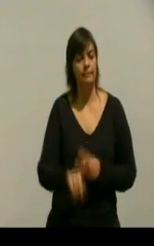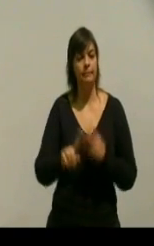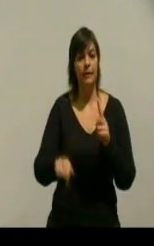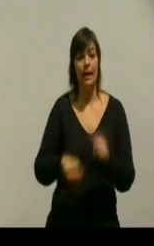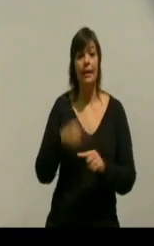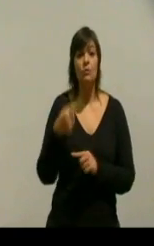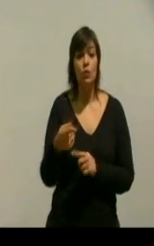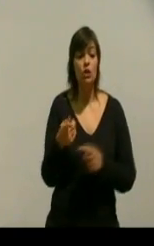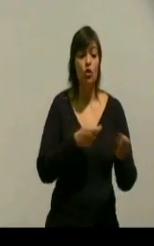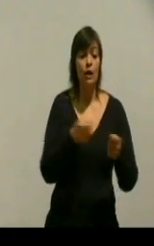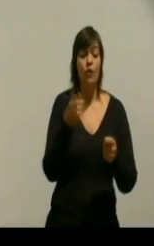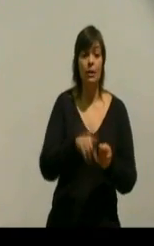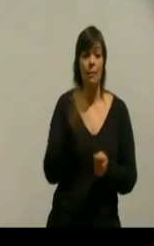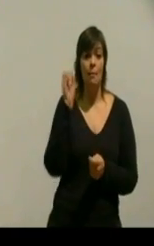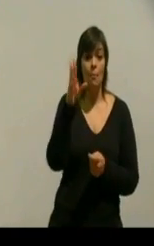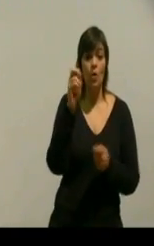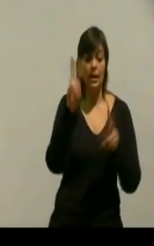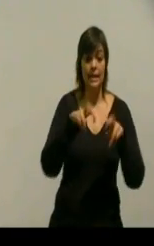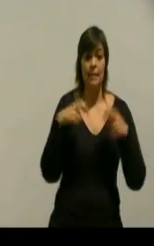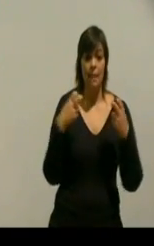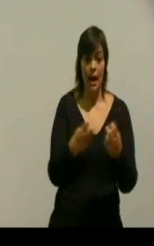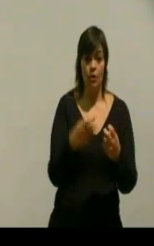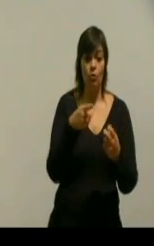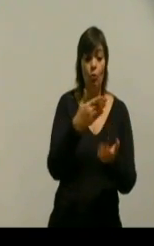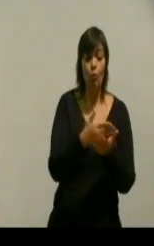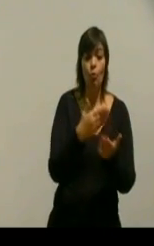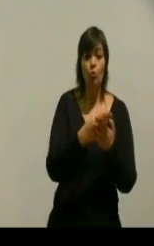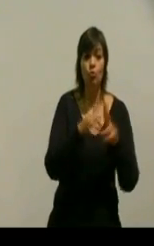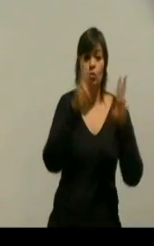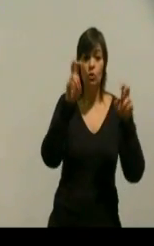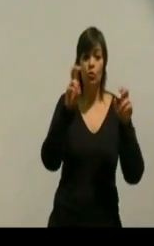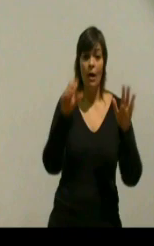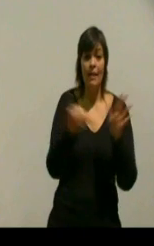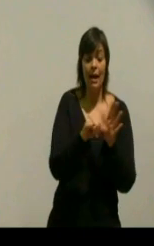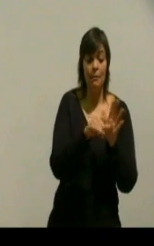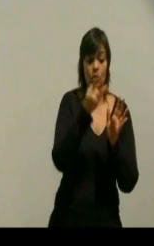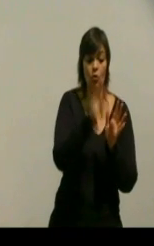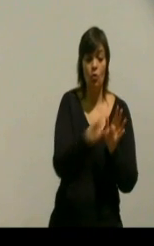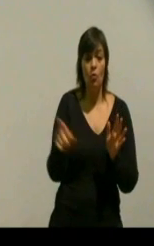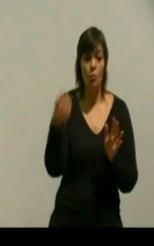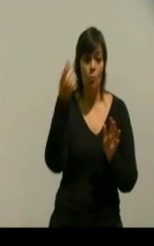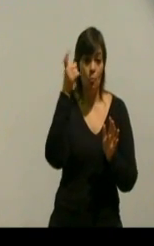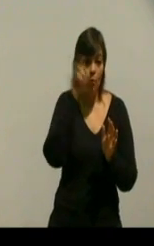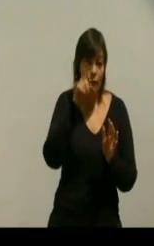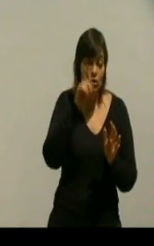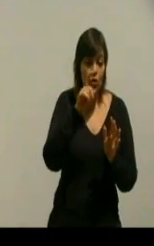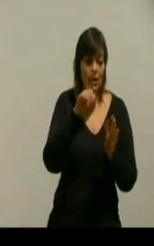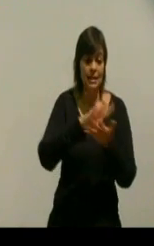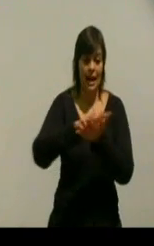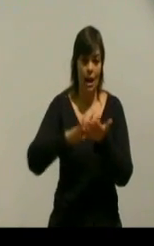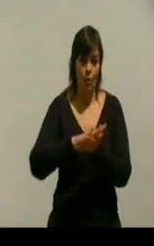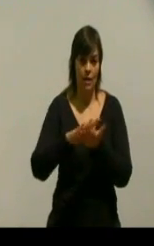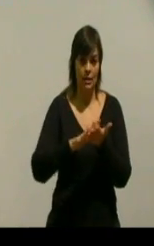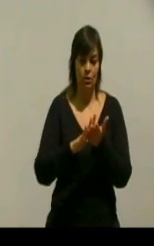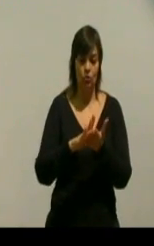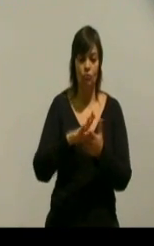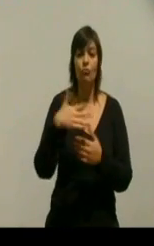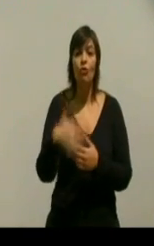sido coordinadora y ponente de seminario en un curso titulado Acercamiento del profesorado a la lengua de signos, en el CPR